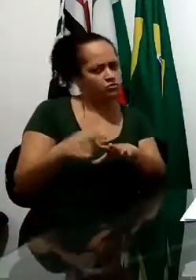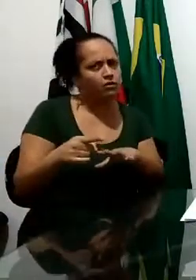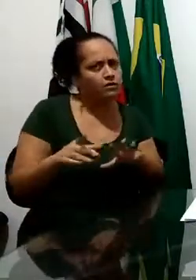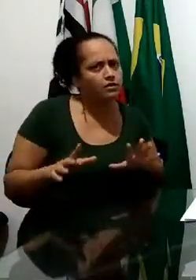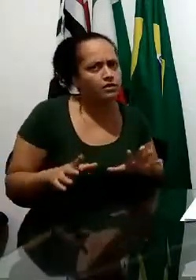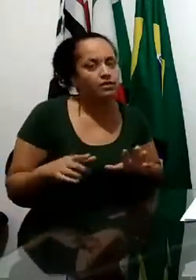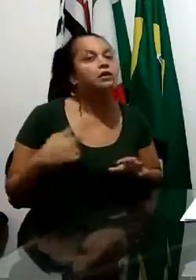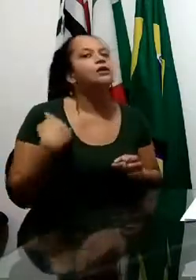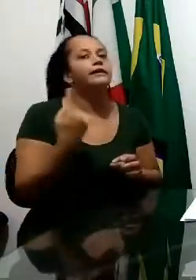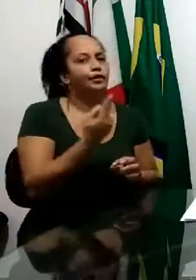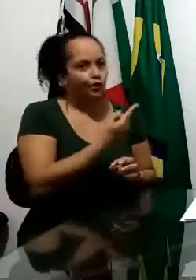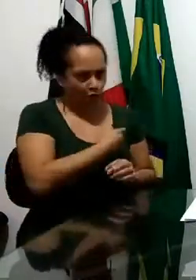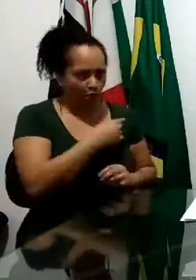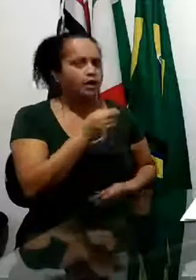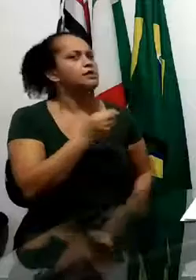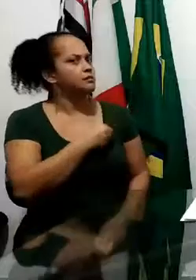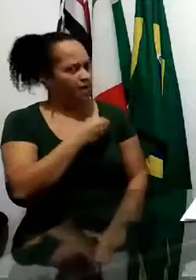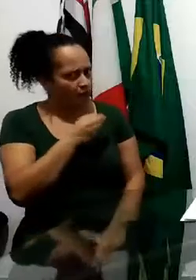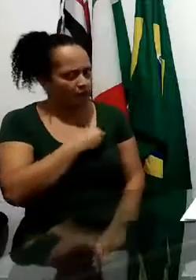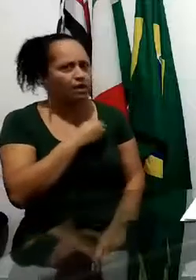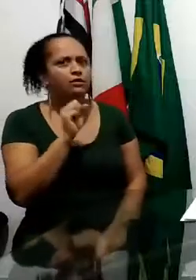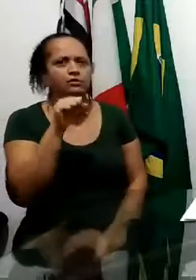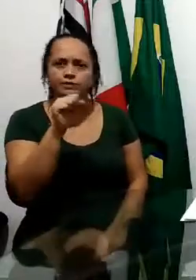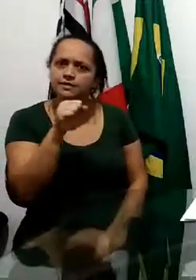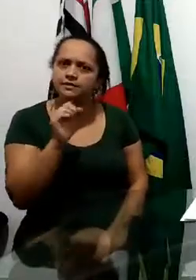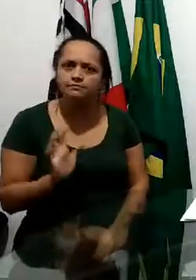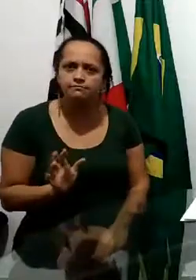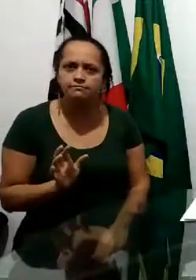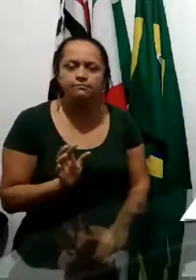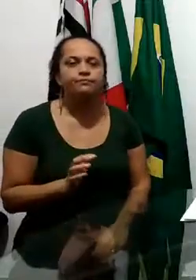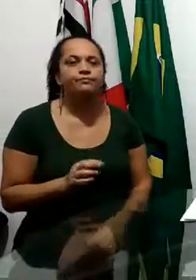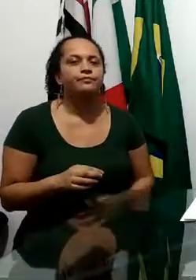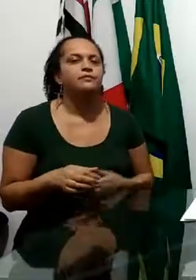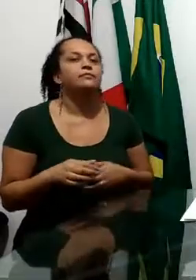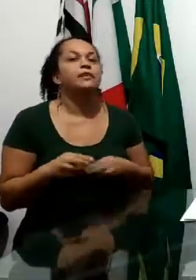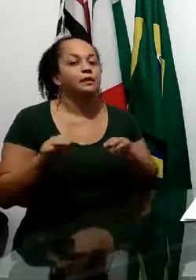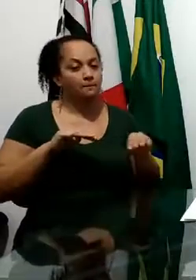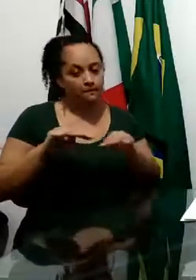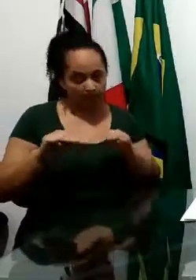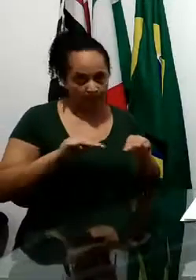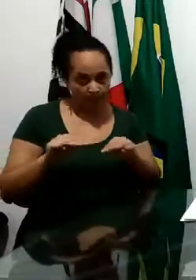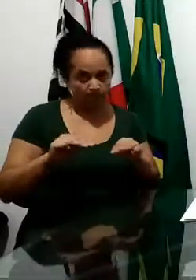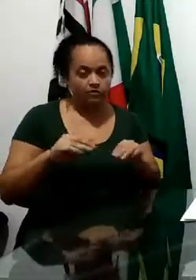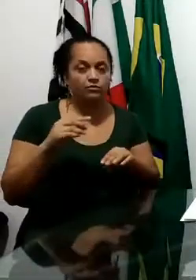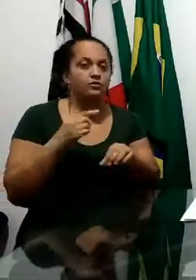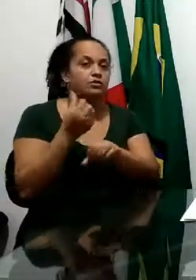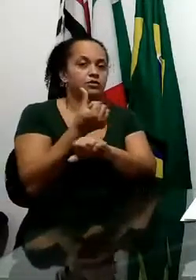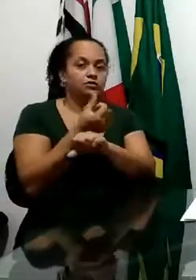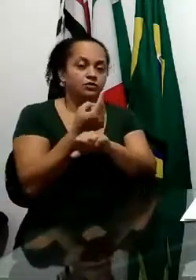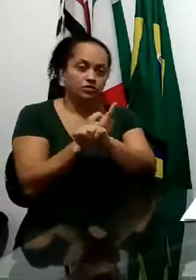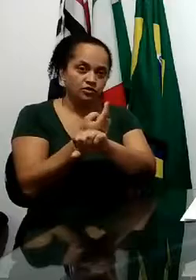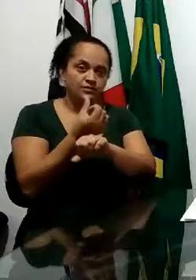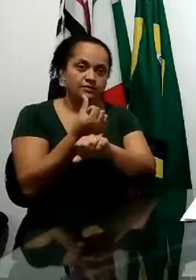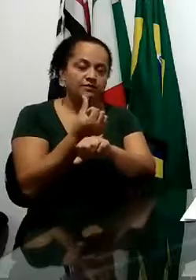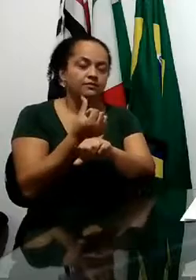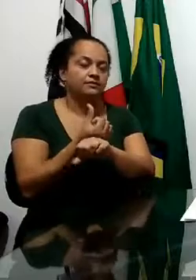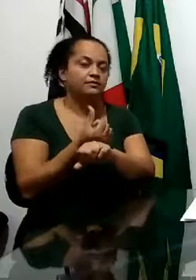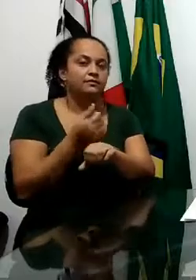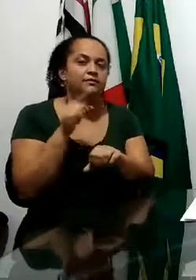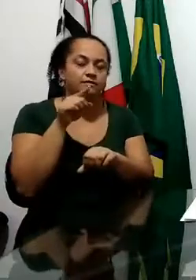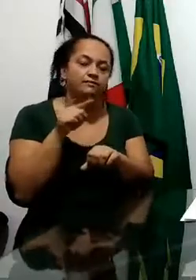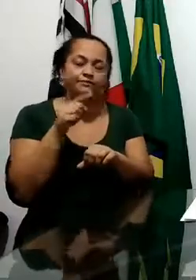nós estamos em pecado diante do Senhor. Que é Marcos 16,15. Ide por todo o mundo e